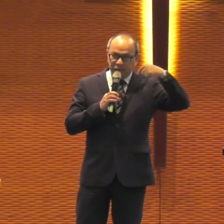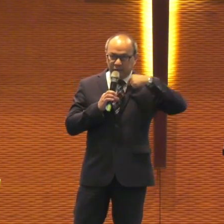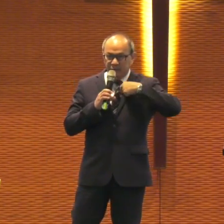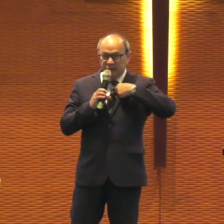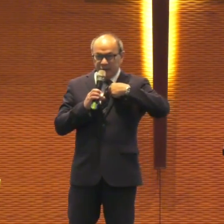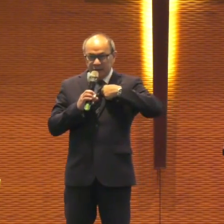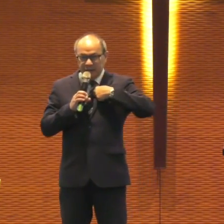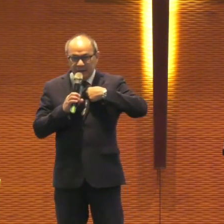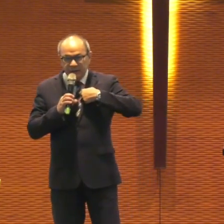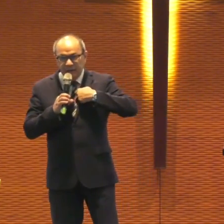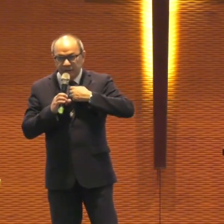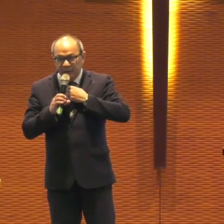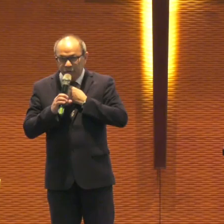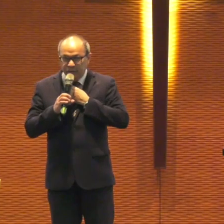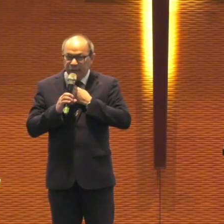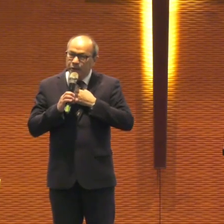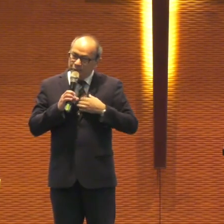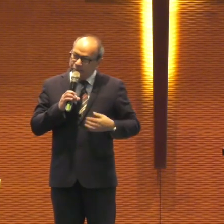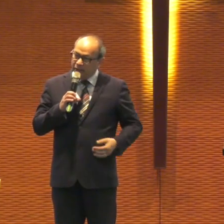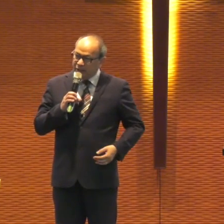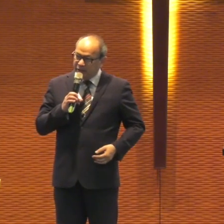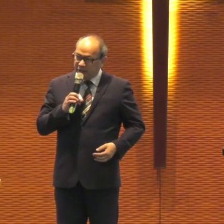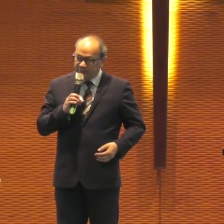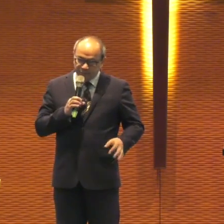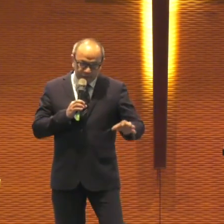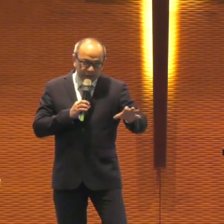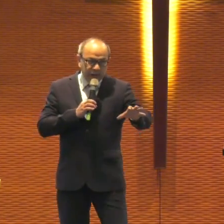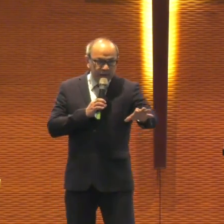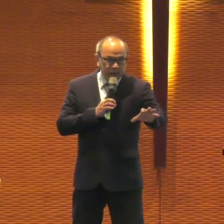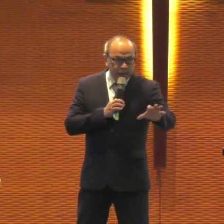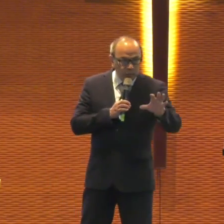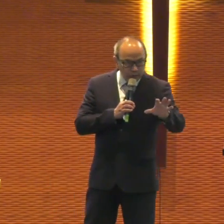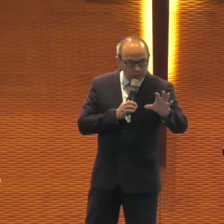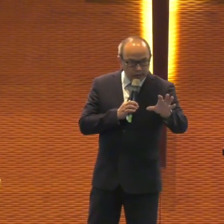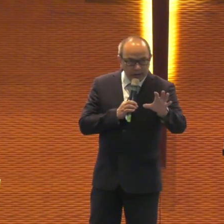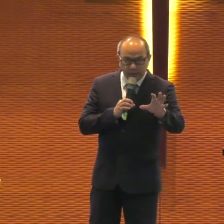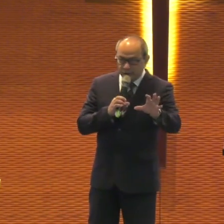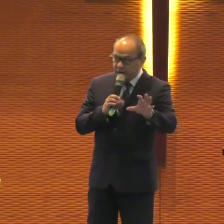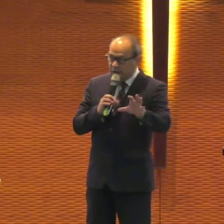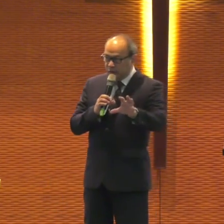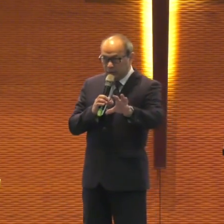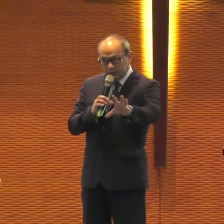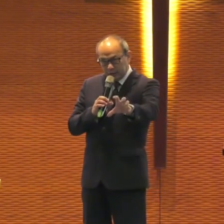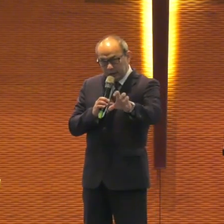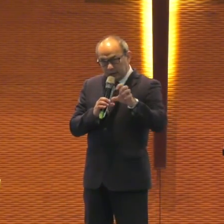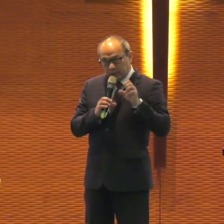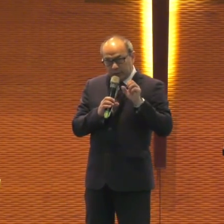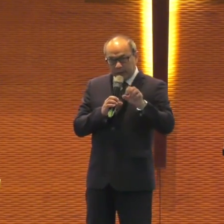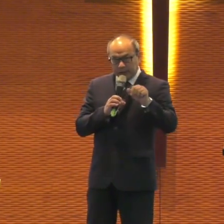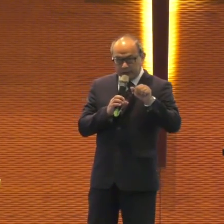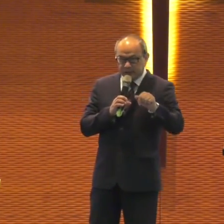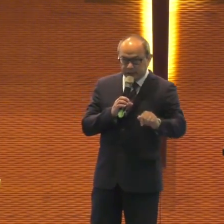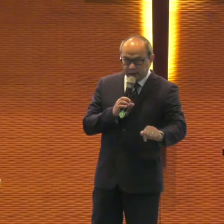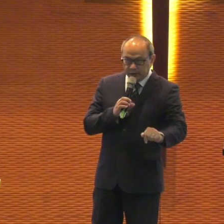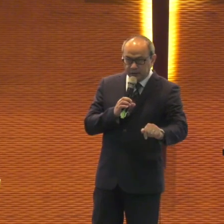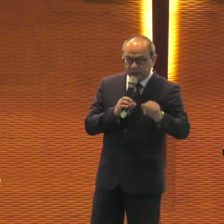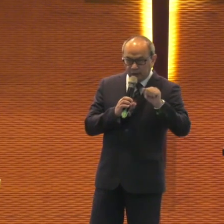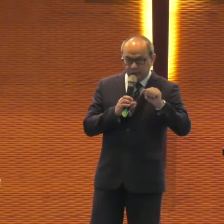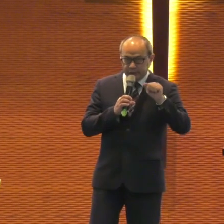解你自己在这样的道路里面扮演怎样，你过去怎样流离失所，神要你回来在这，然后这